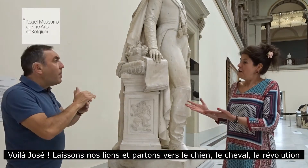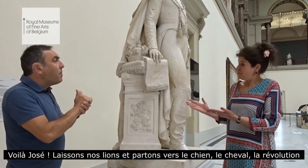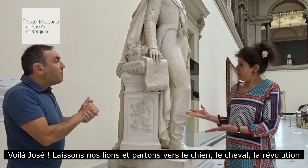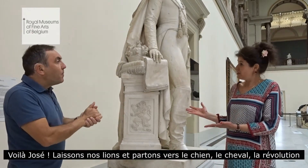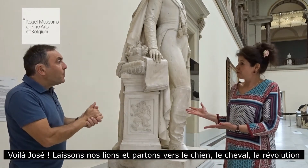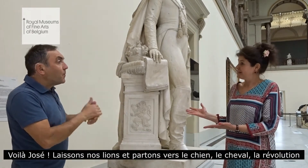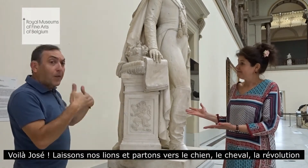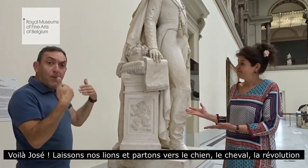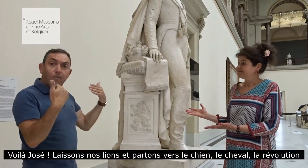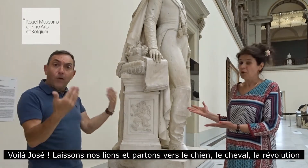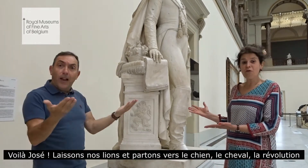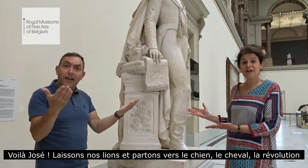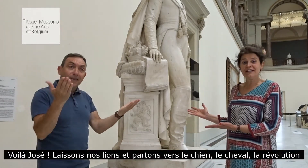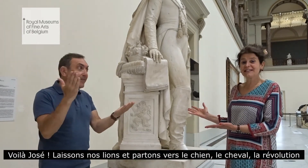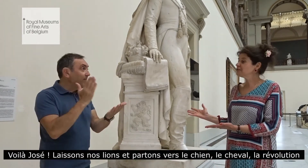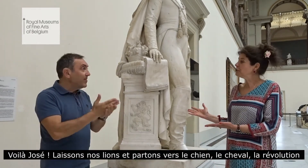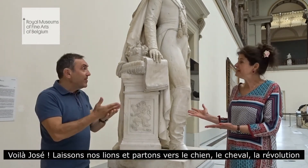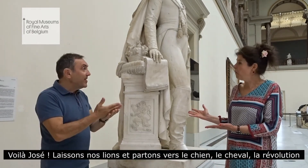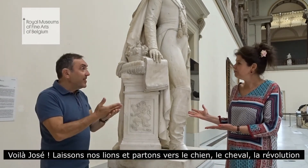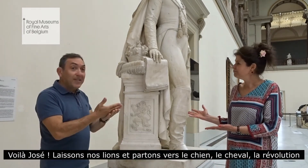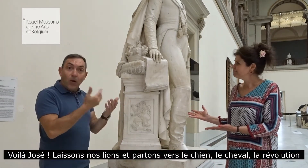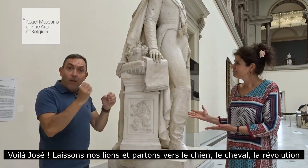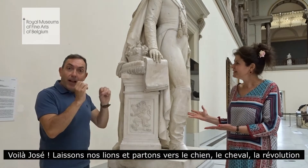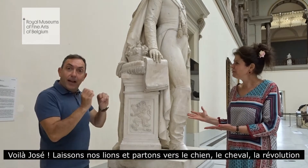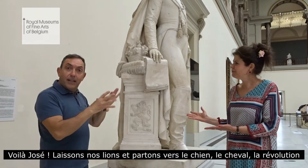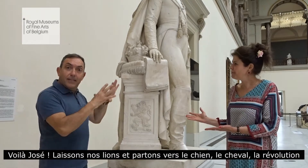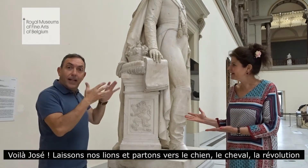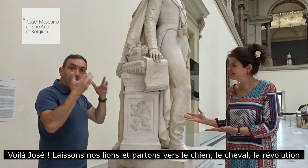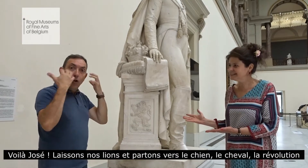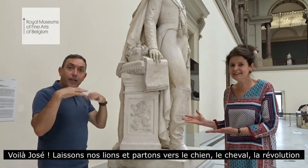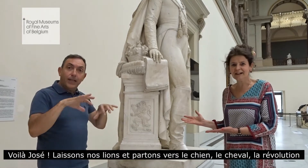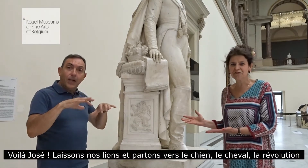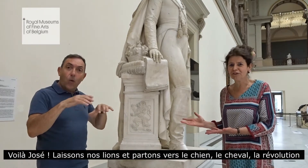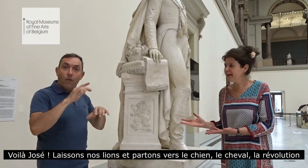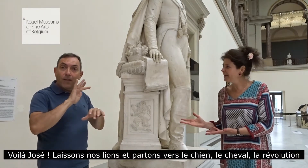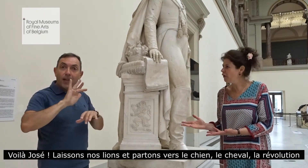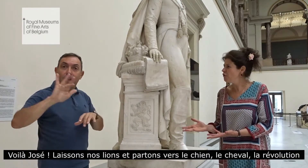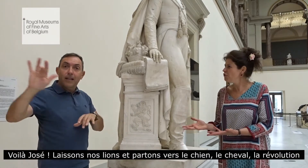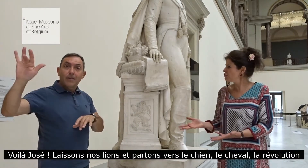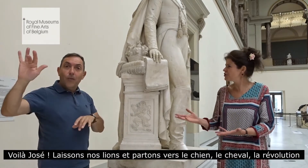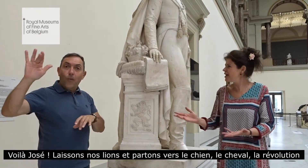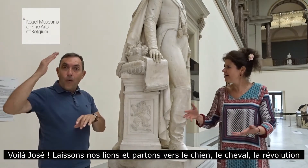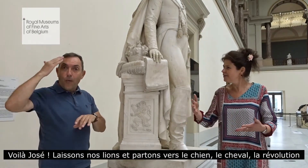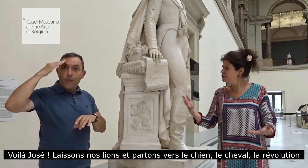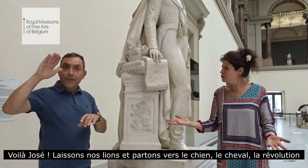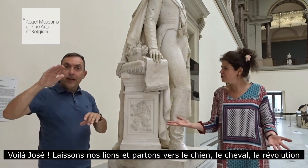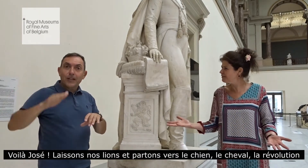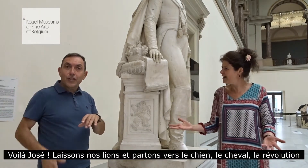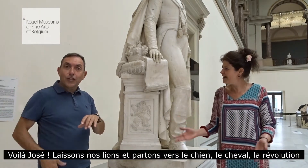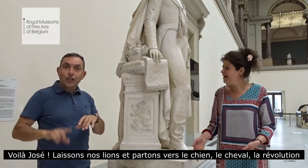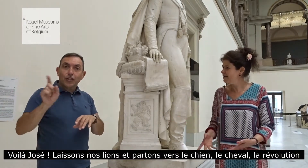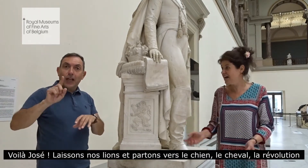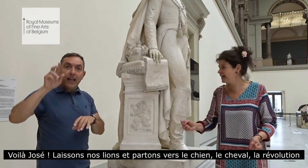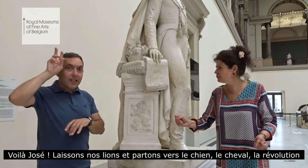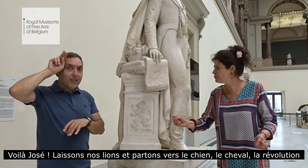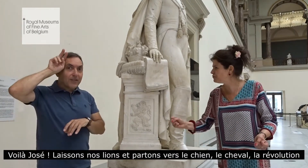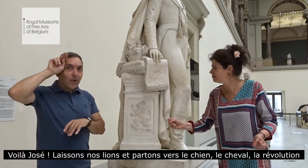Voilà José, on va laisser nos lions et on va partir vers le chien, le cheval, la révolution.